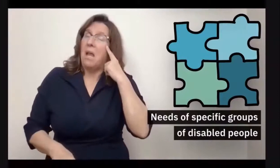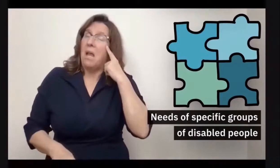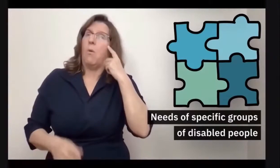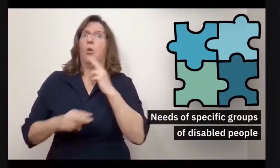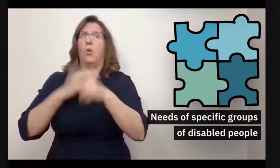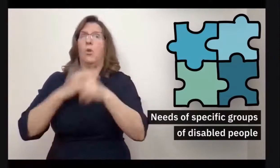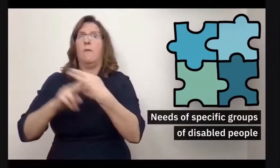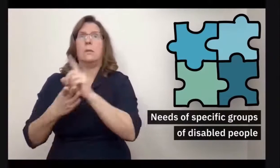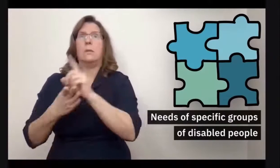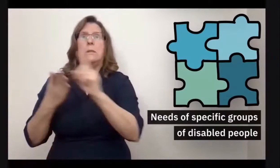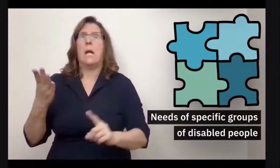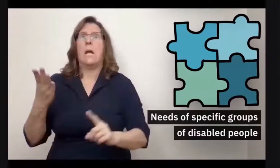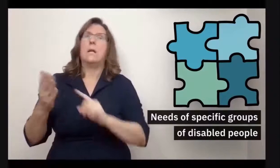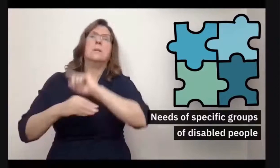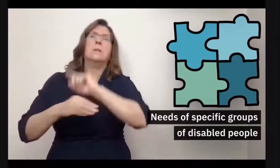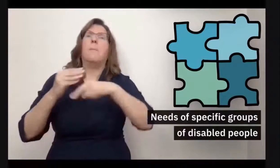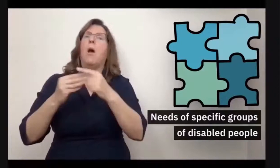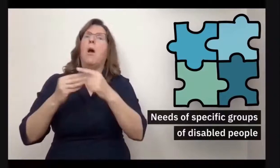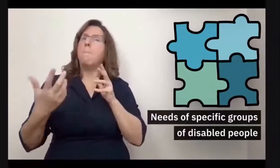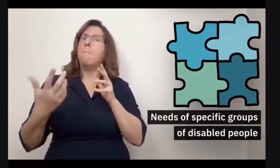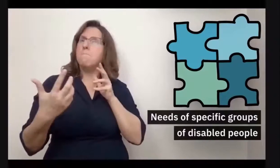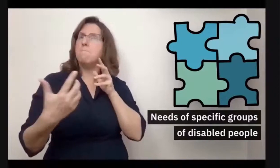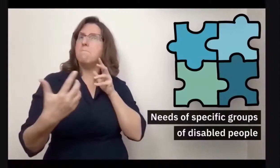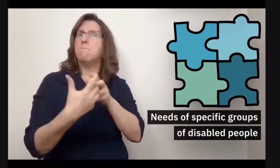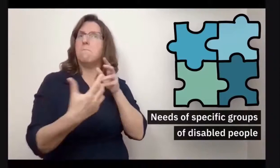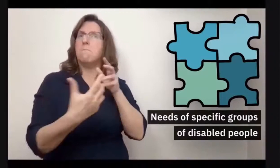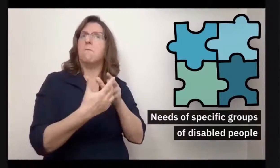solo para dar accesibilidad a las personas con discapacidad.